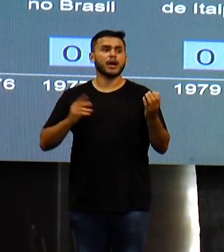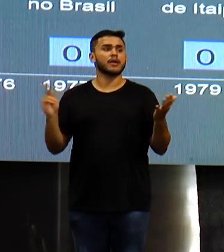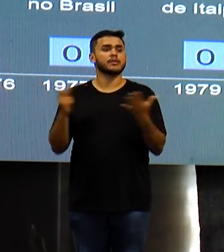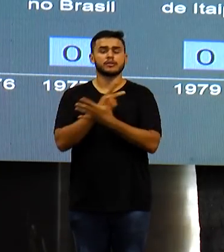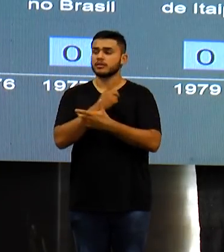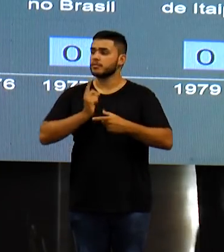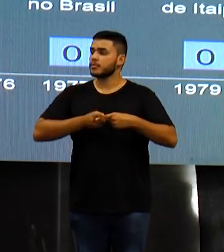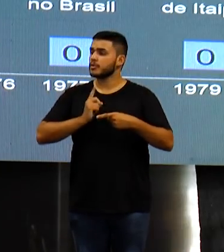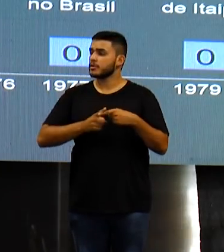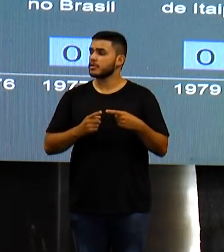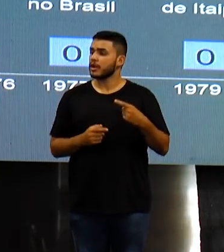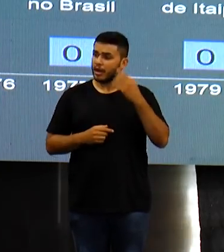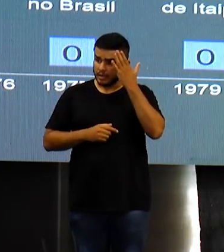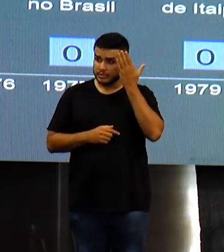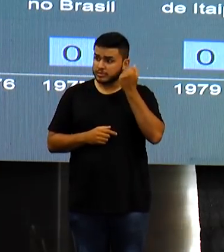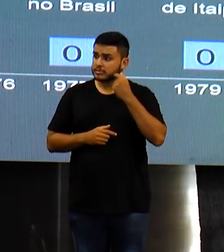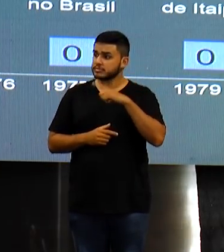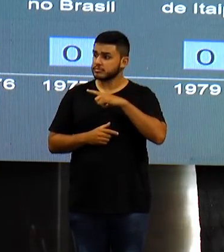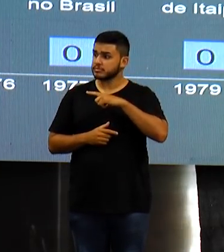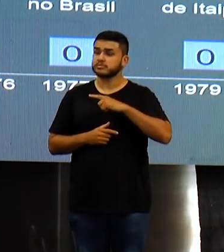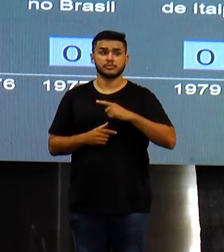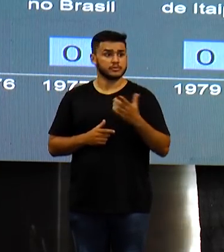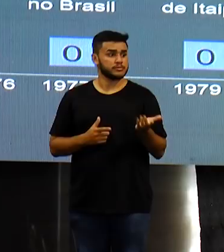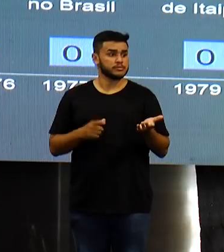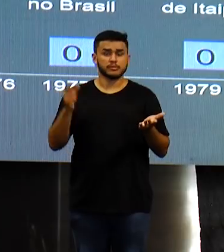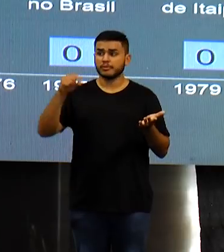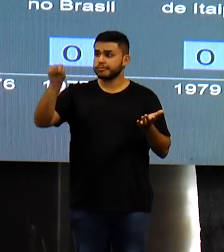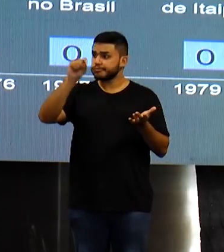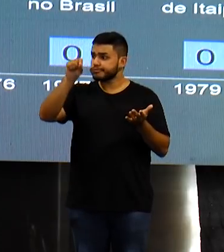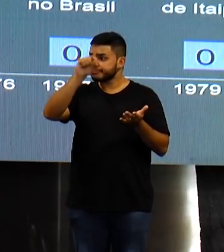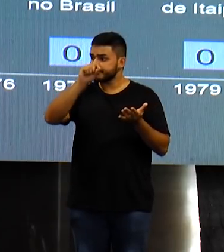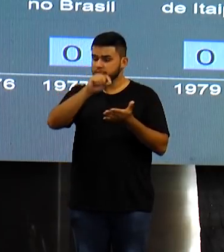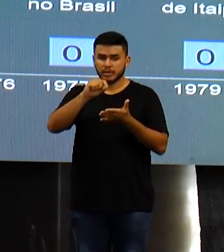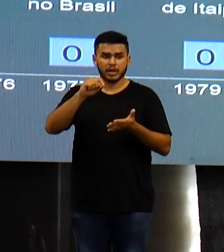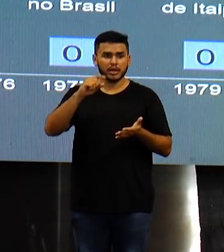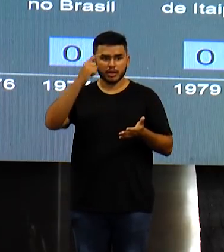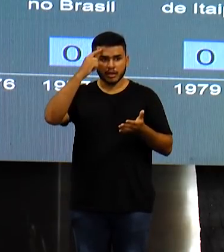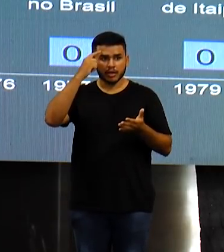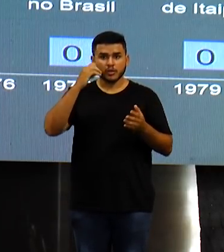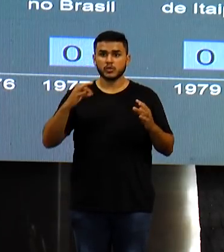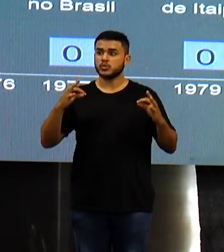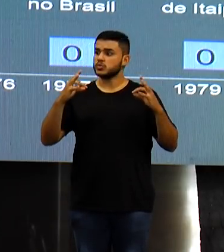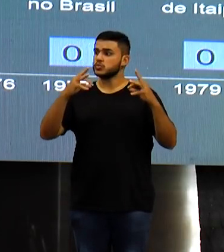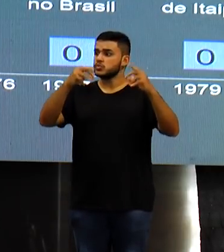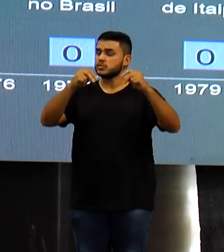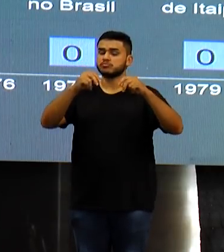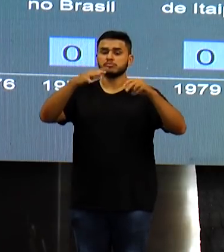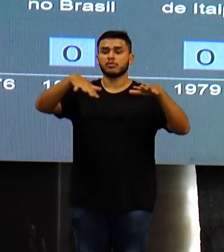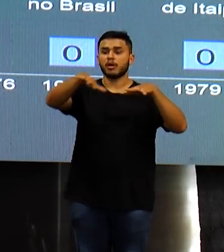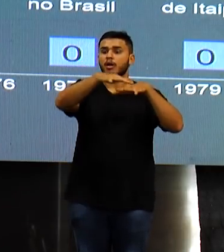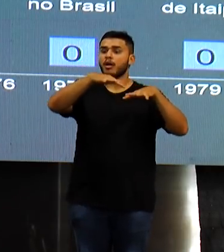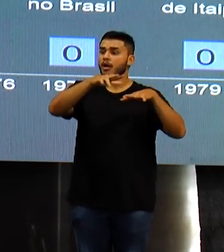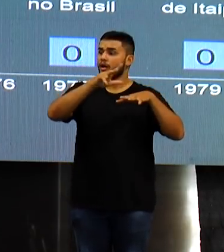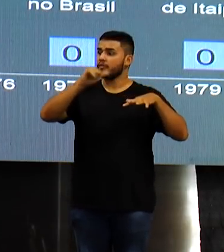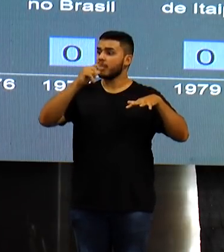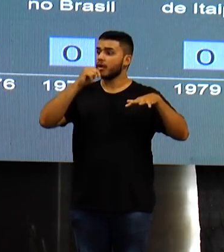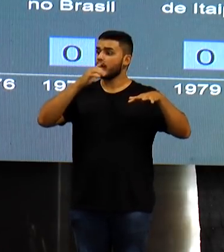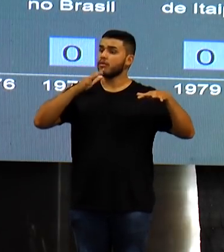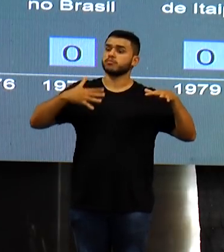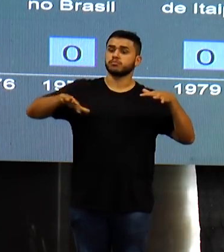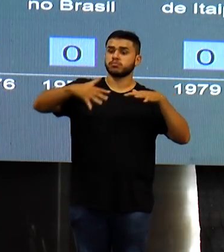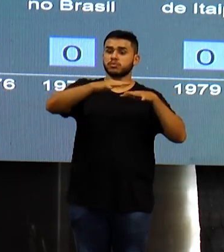hidrelétrica? Óbvio. Eu tenho um mosquito bem aqui, ó. Aí agora vai ser alagada essa região. O que o mosquito